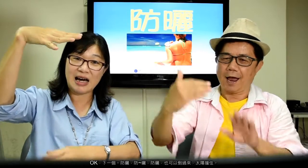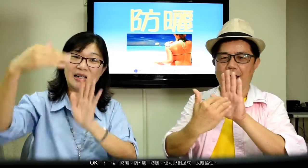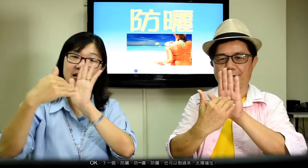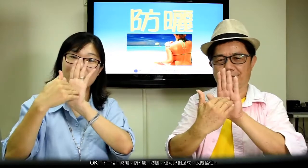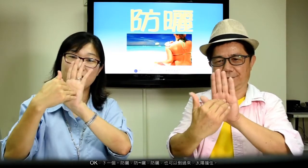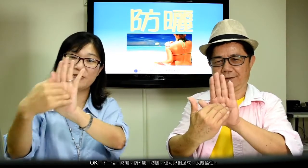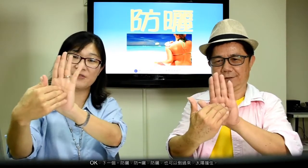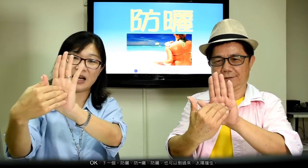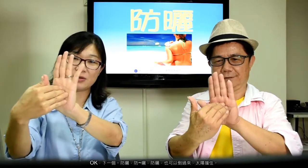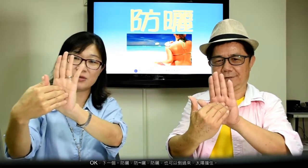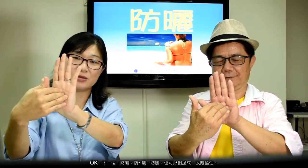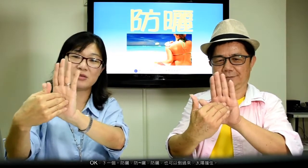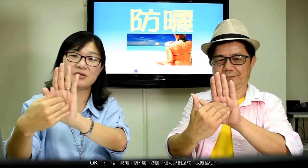阳挡住。